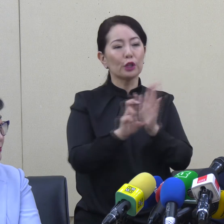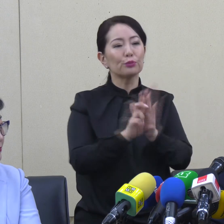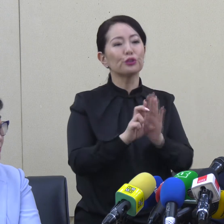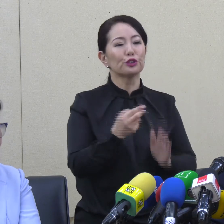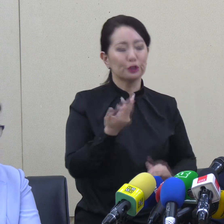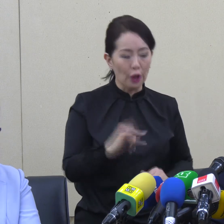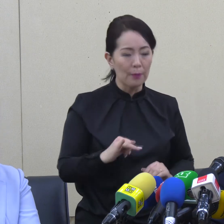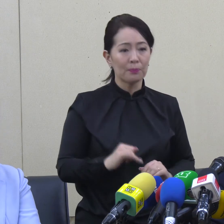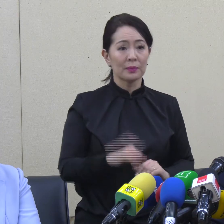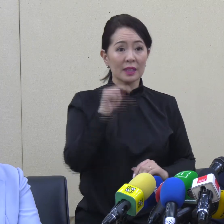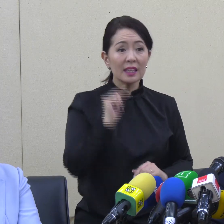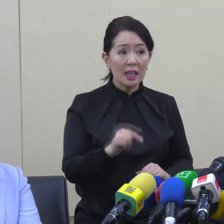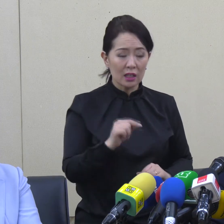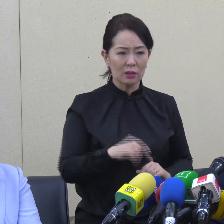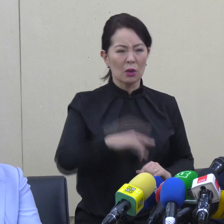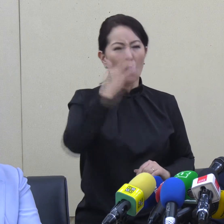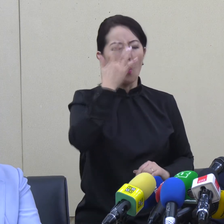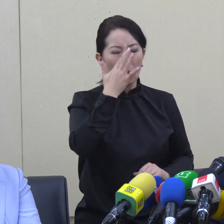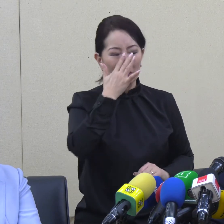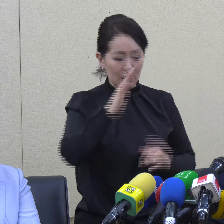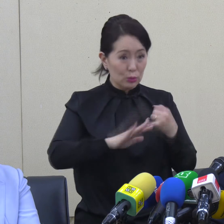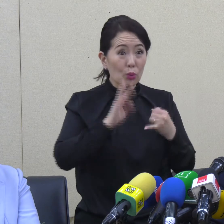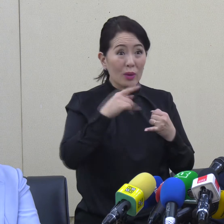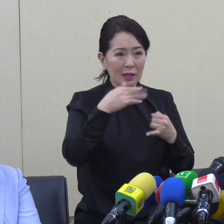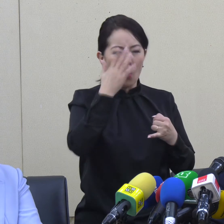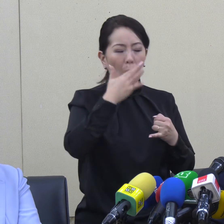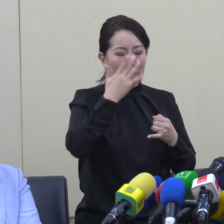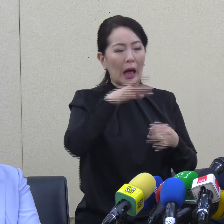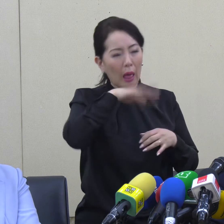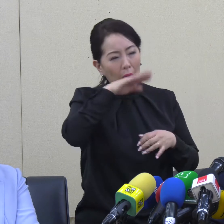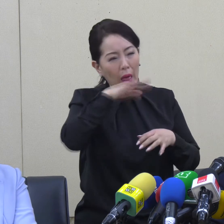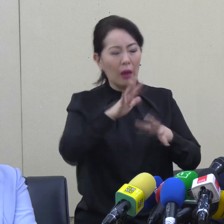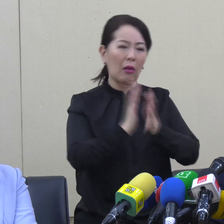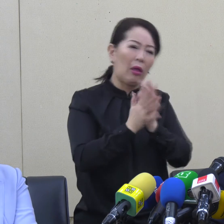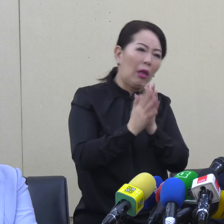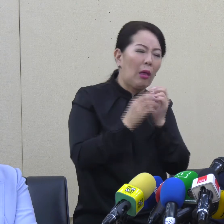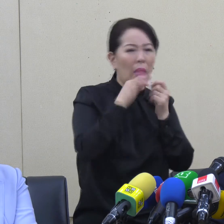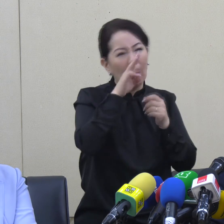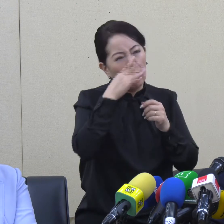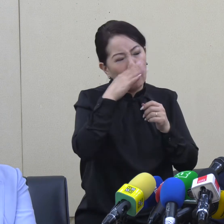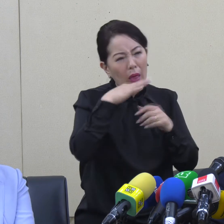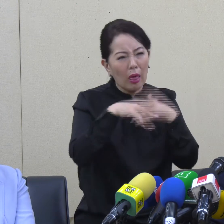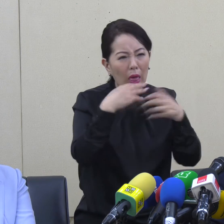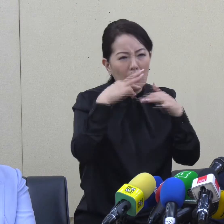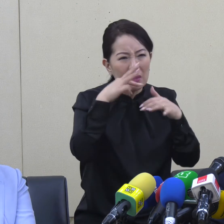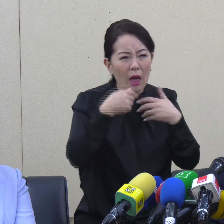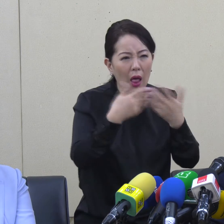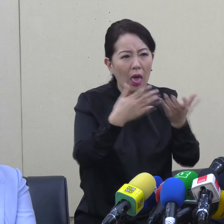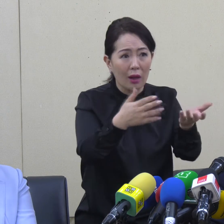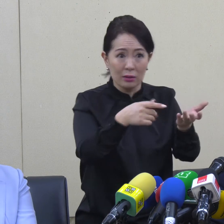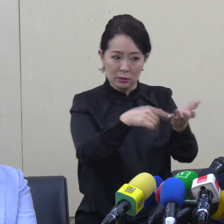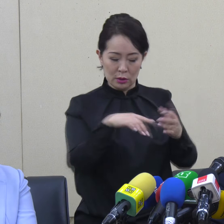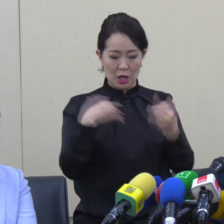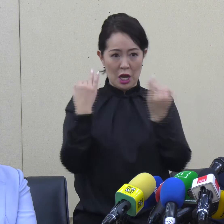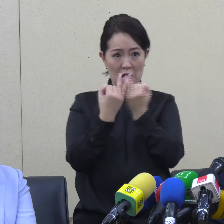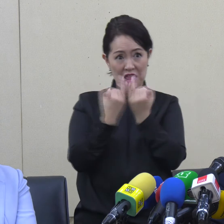нь хэлэхэд энэ одоо хуурамч мэдээ энэ тентхийн энэ дими ямар ч шүүгдээгүй хавигдсан сошиал дээр гарсан